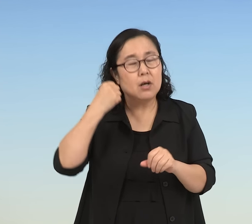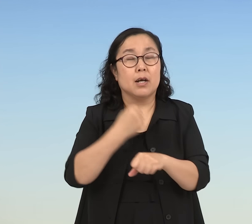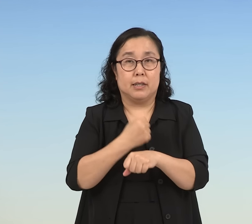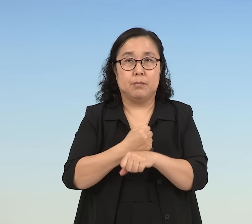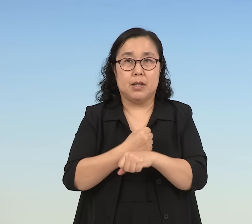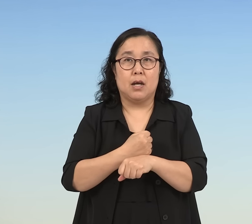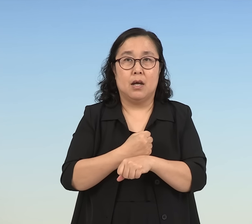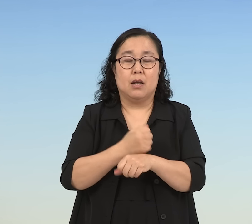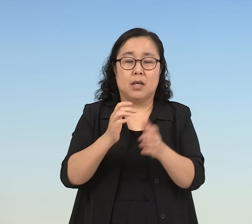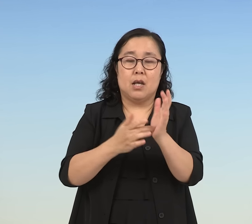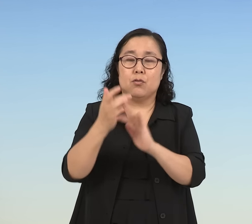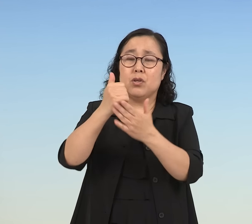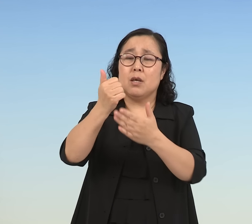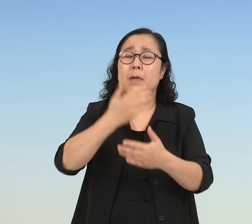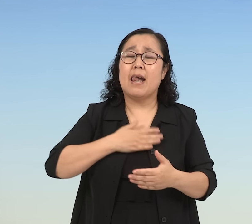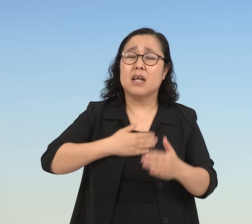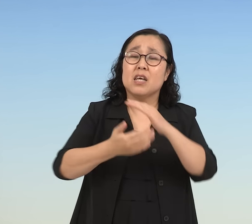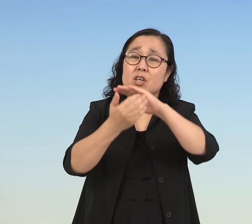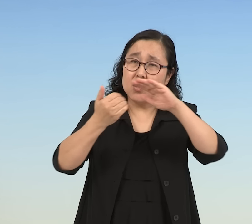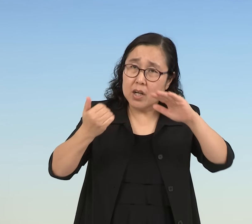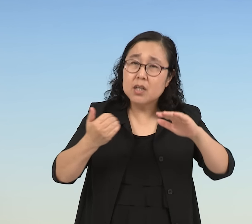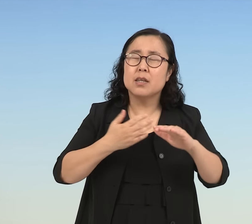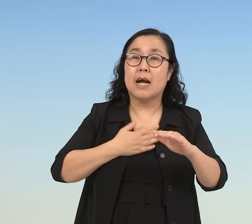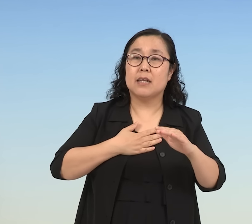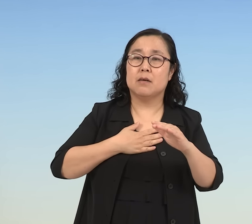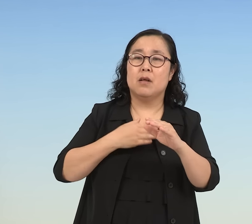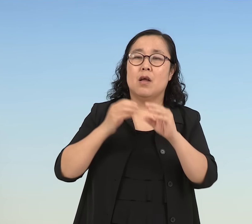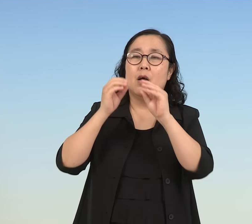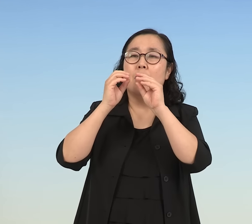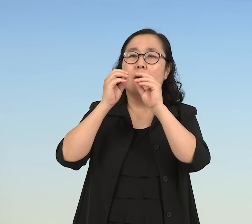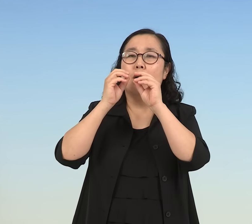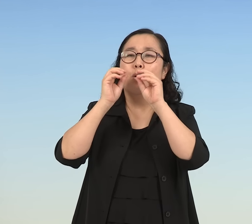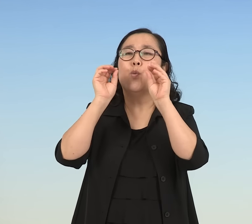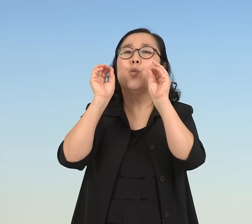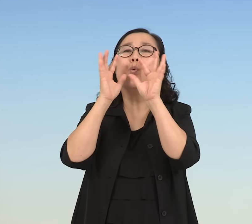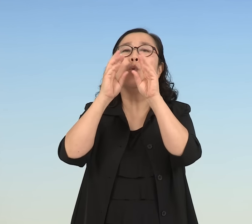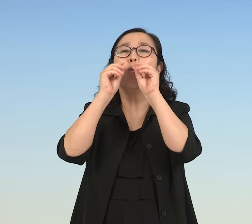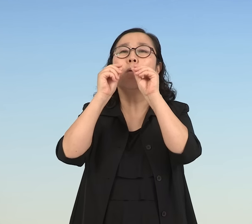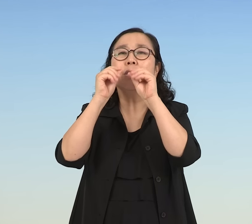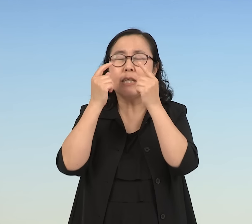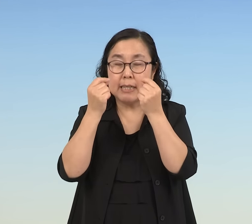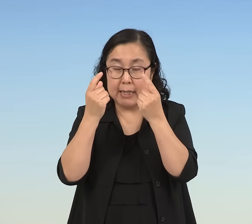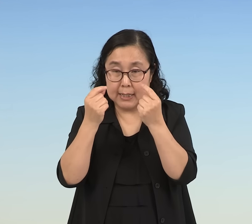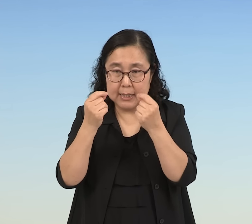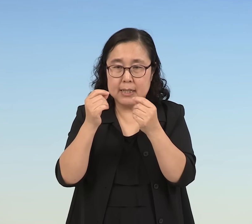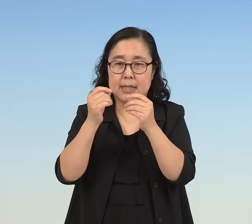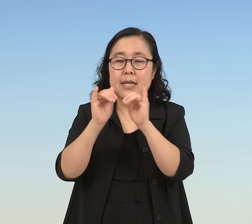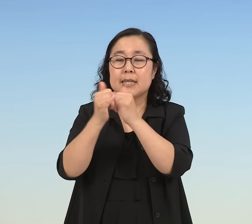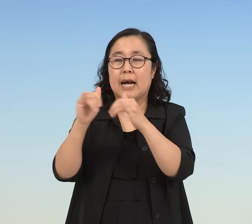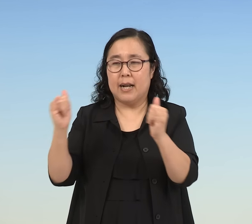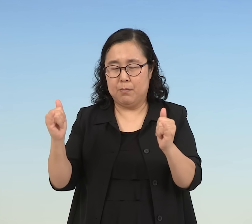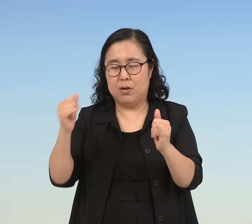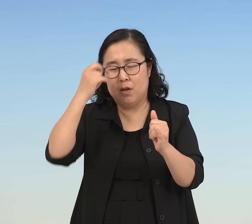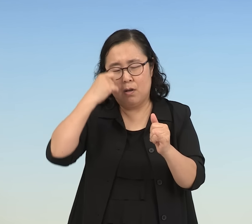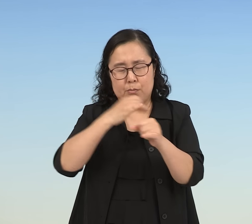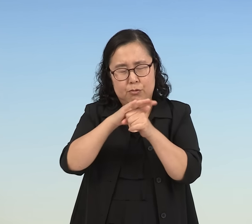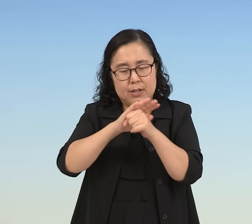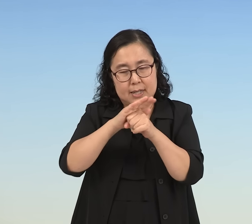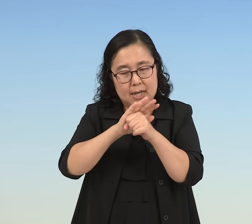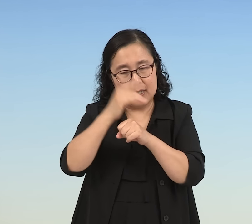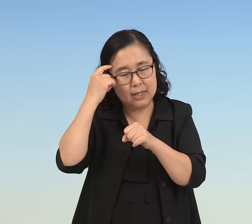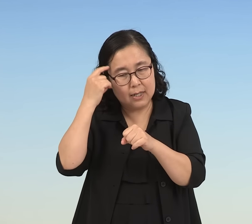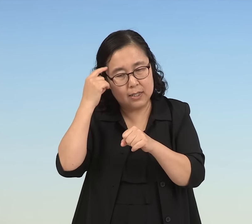인생, 예수님이 내 인생에 개입하고 났더니 이런 먼지 같은 인생을 긍휼히 보시며 돌보아